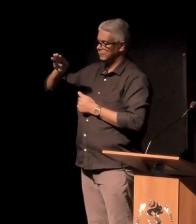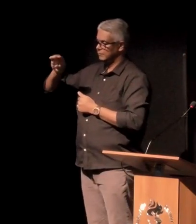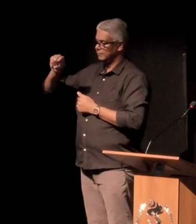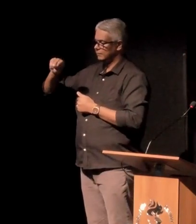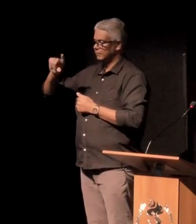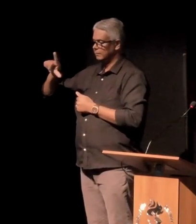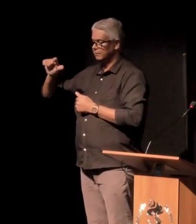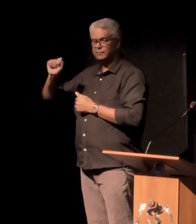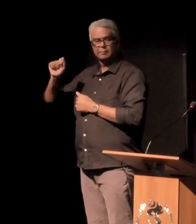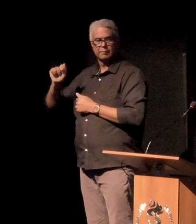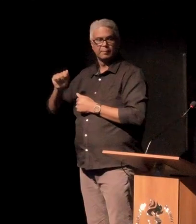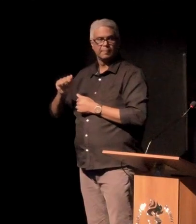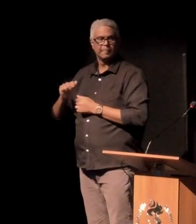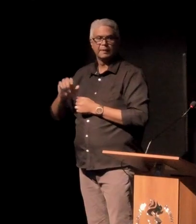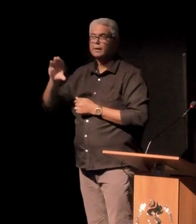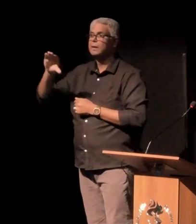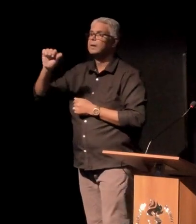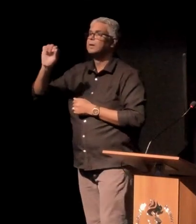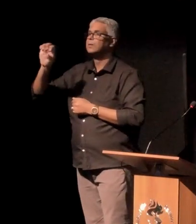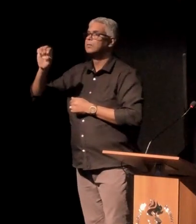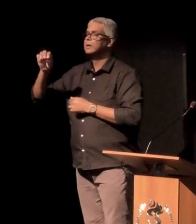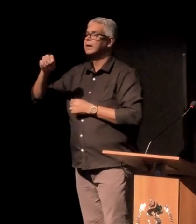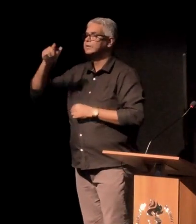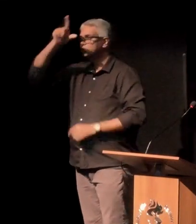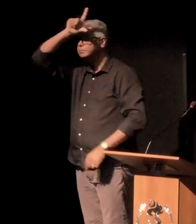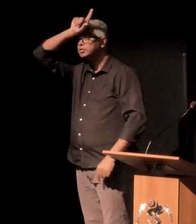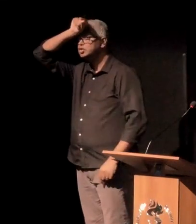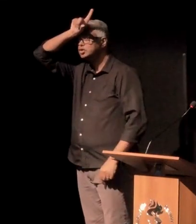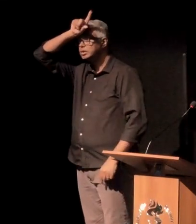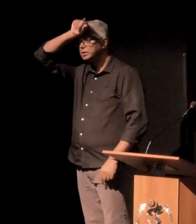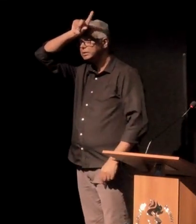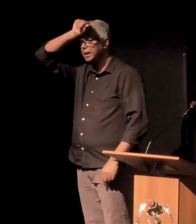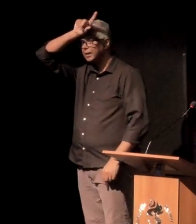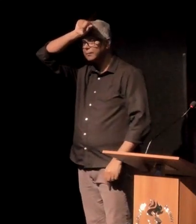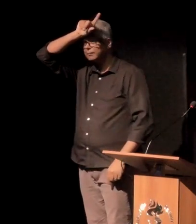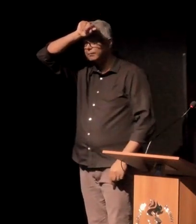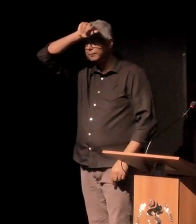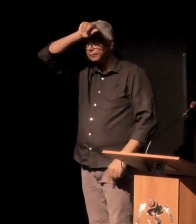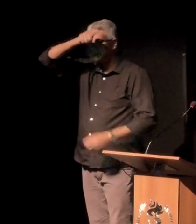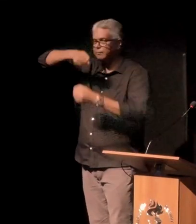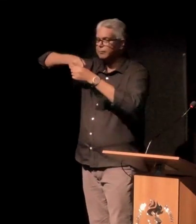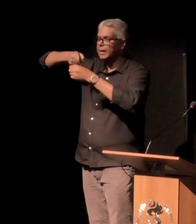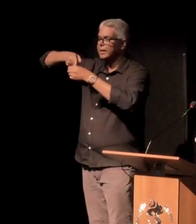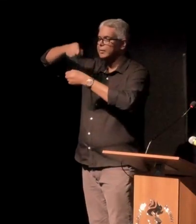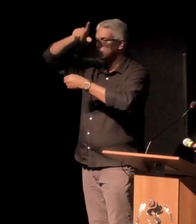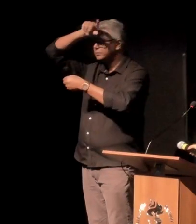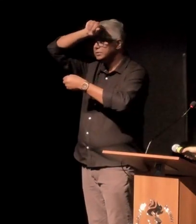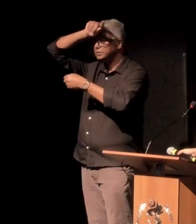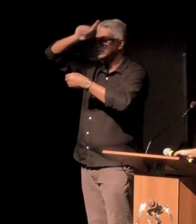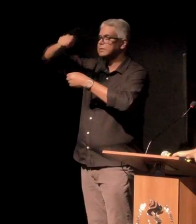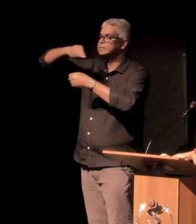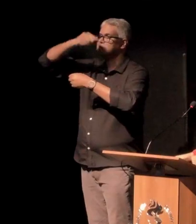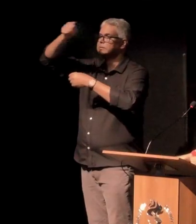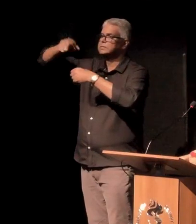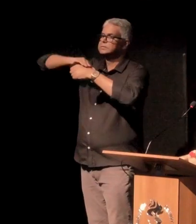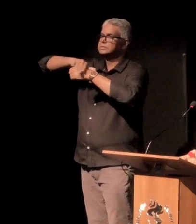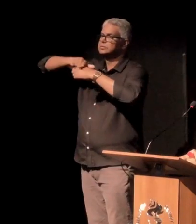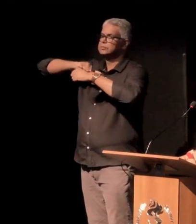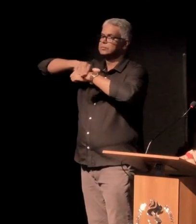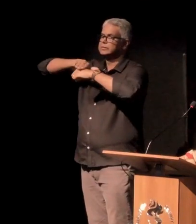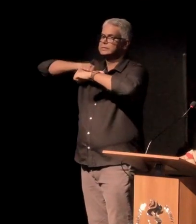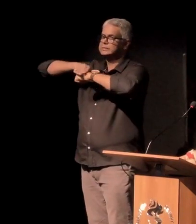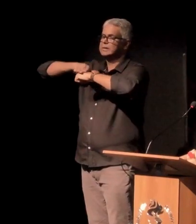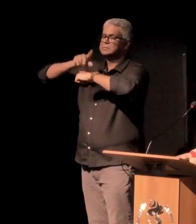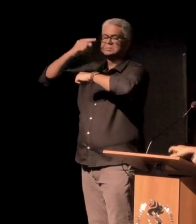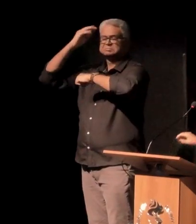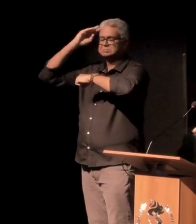é o Caio de Mesquita a gente depois Mesquita a gente conversar de uniu porque eu não entendi bem